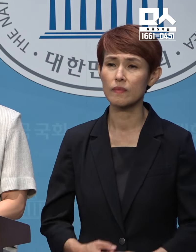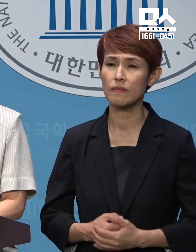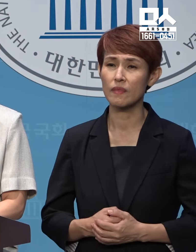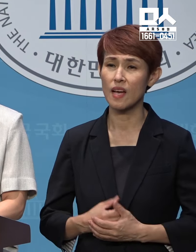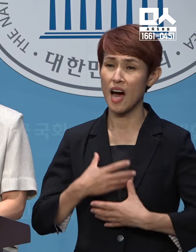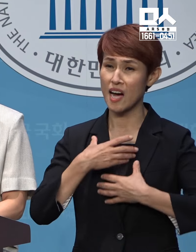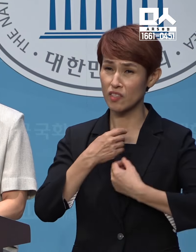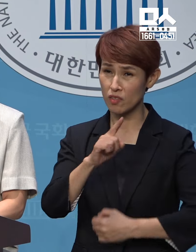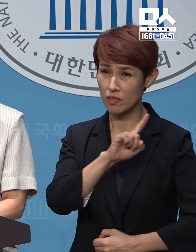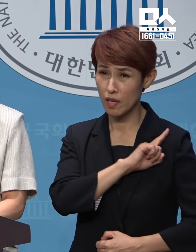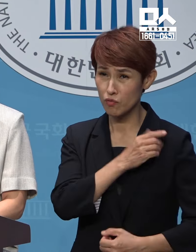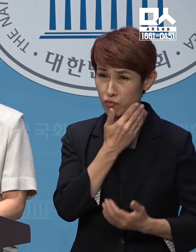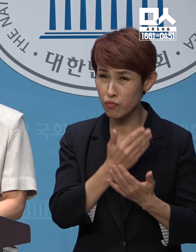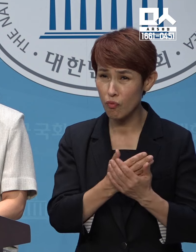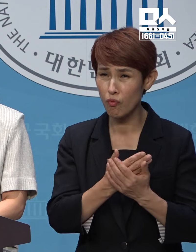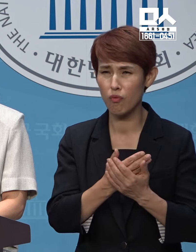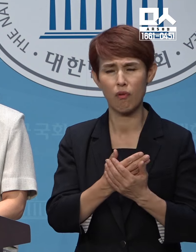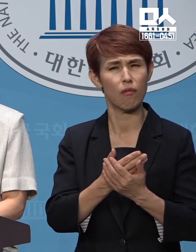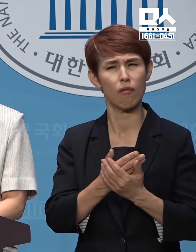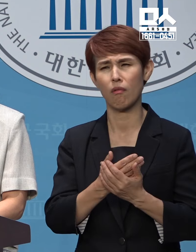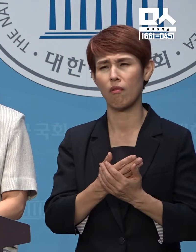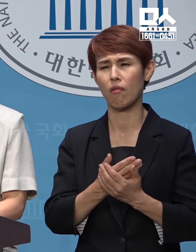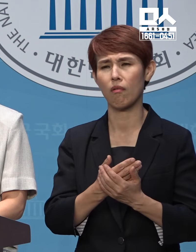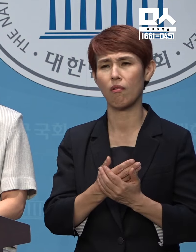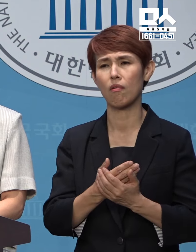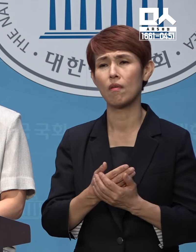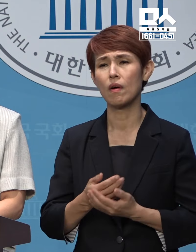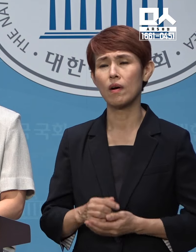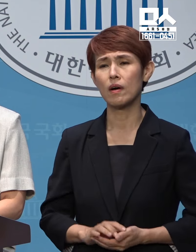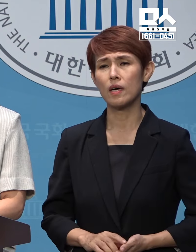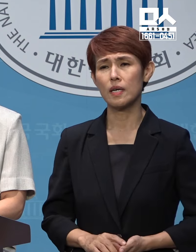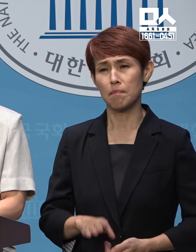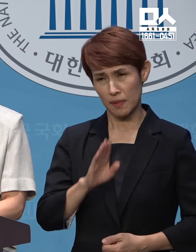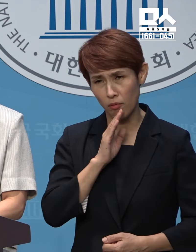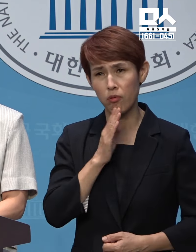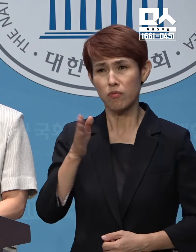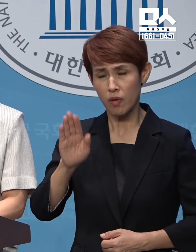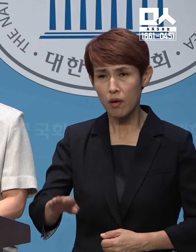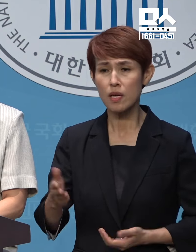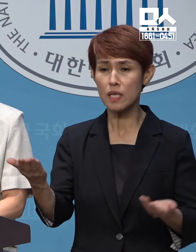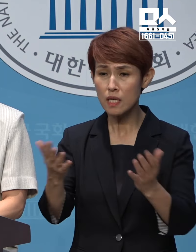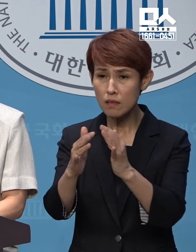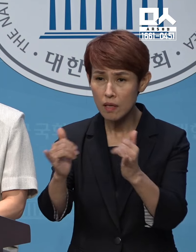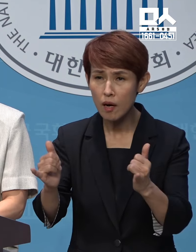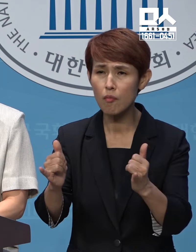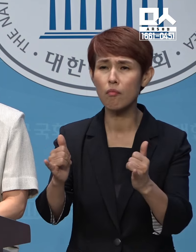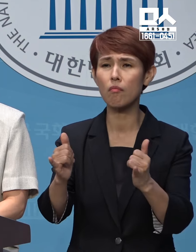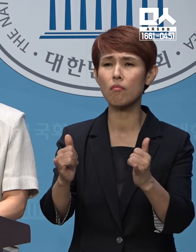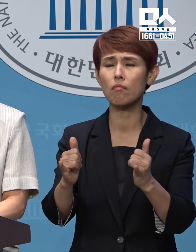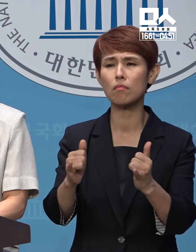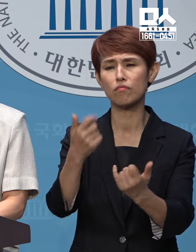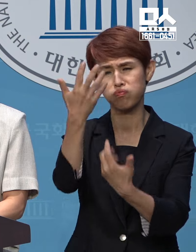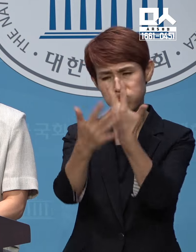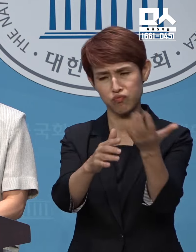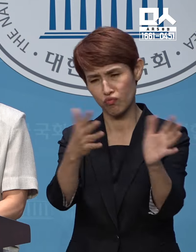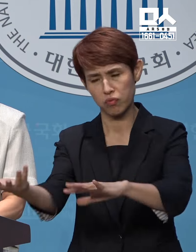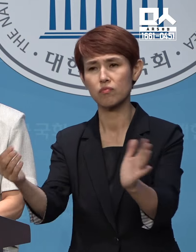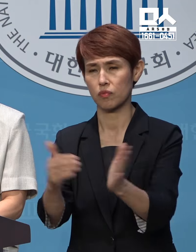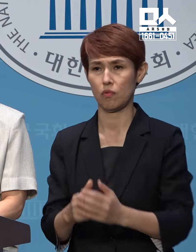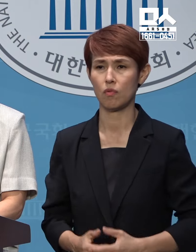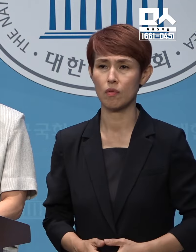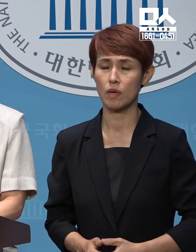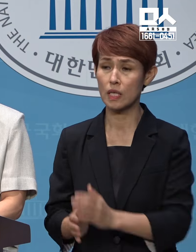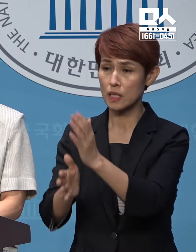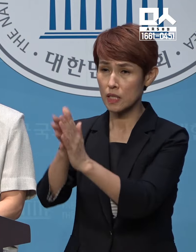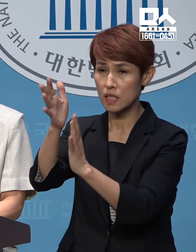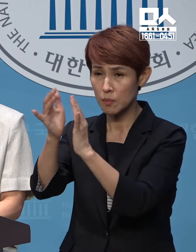합니다. 현장 노동자들을 지켜내지 못했거든요. 많은 국민, 시민들이